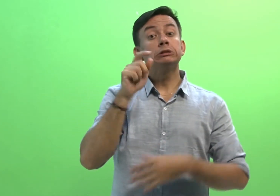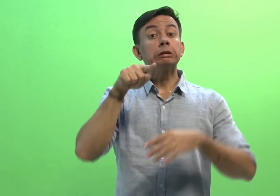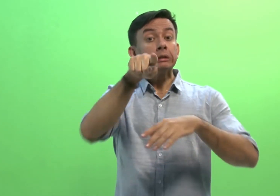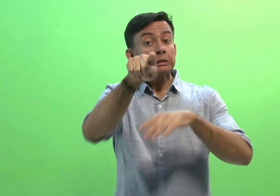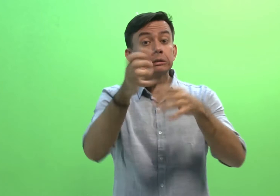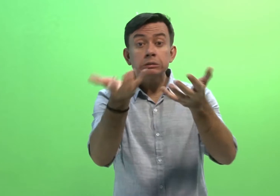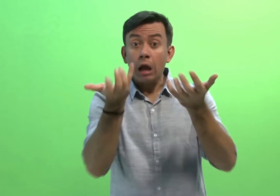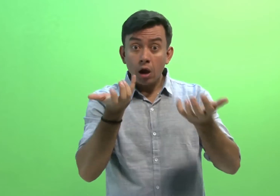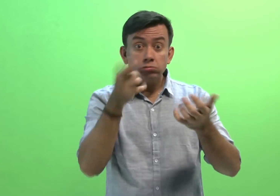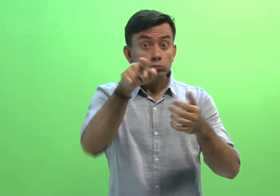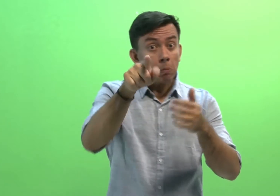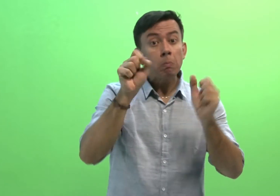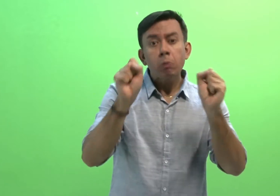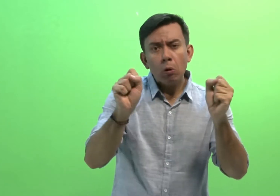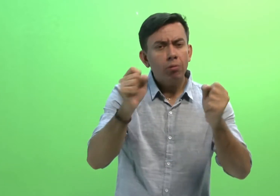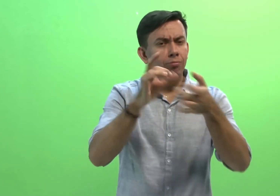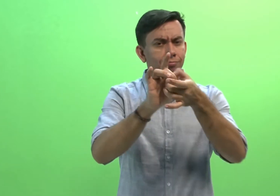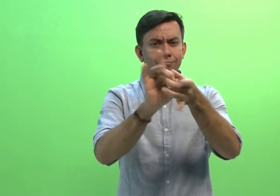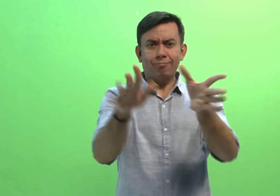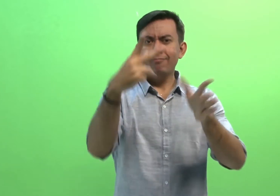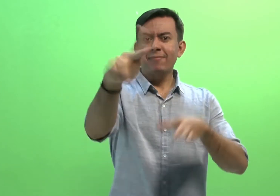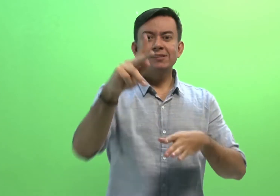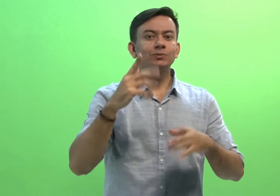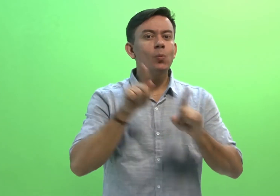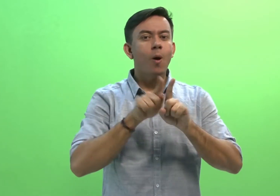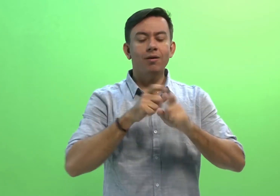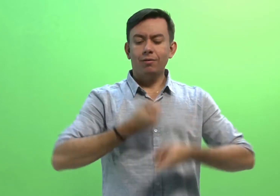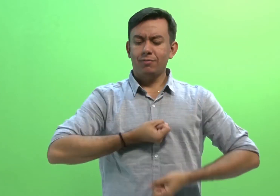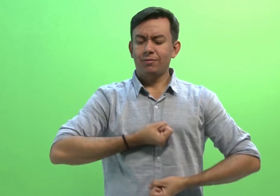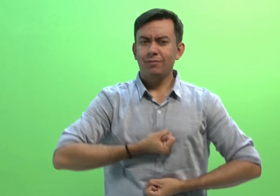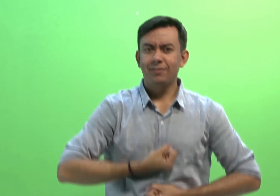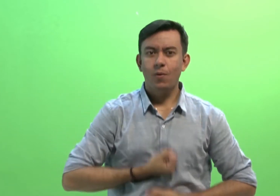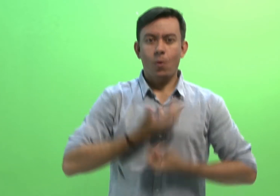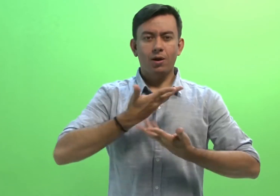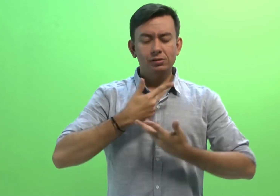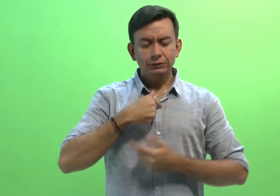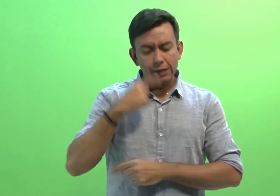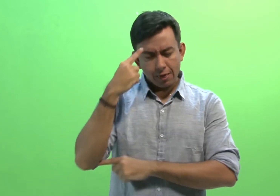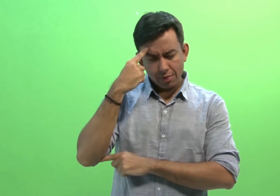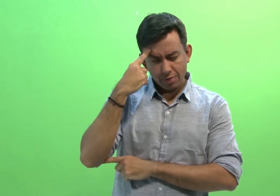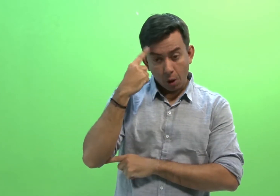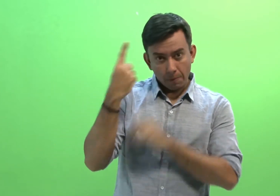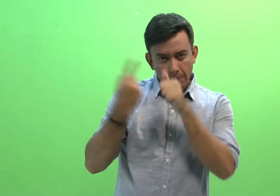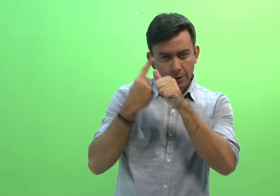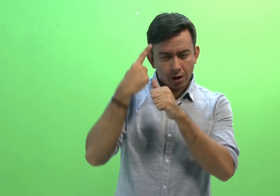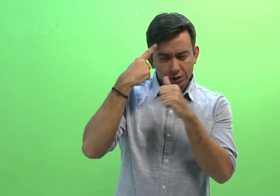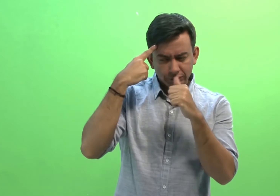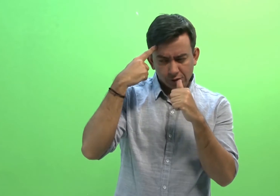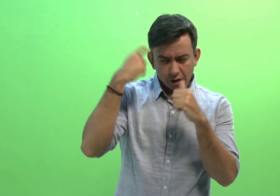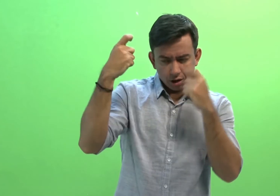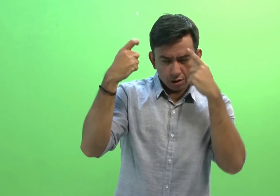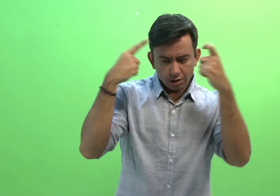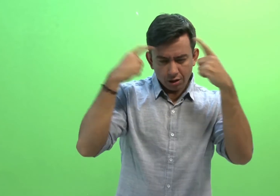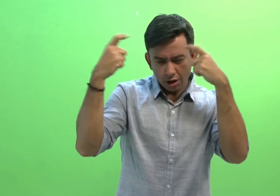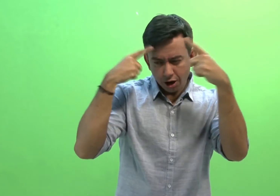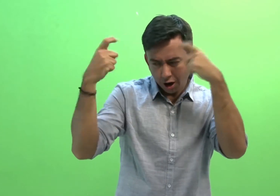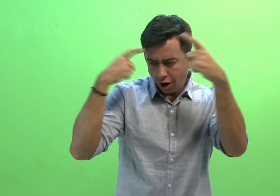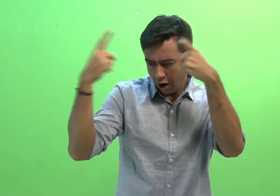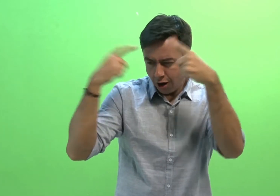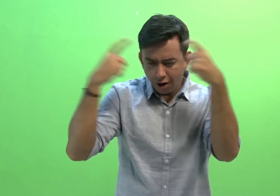Então, ser criativo e ser produtivo. Se você quiser, você pode, de modo natural, expor as suas ideias. Você